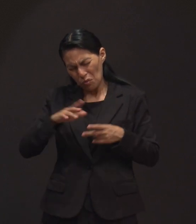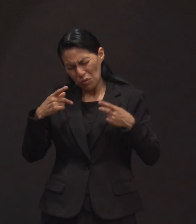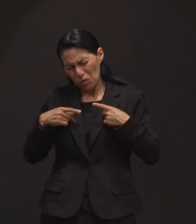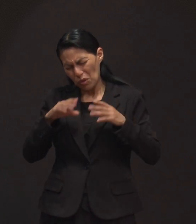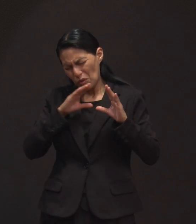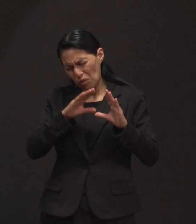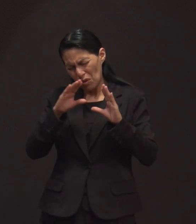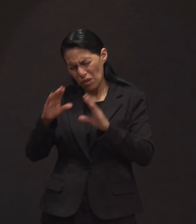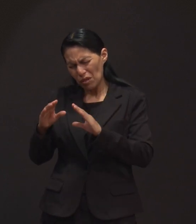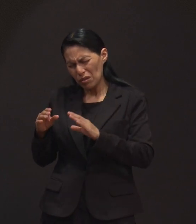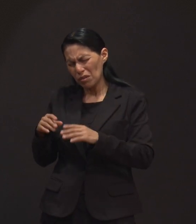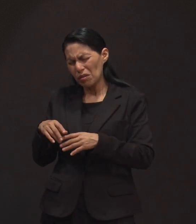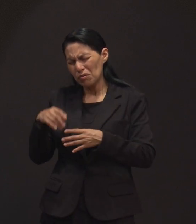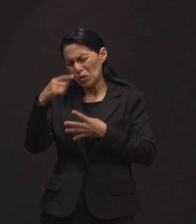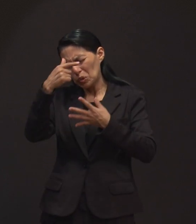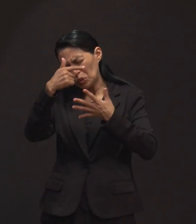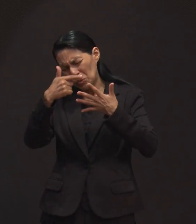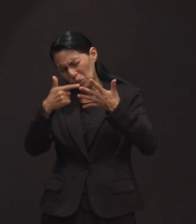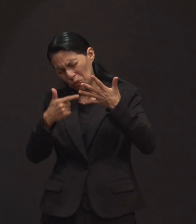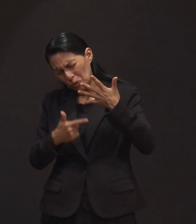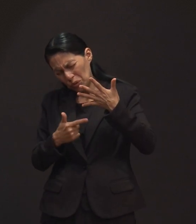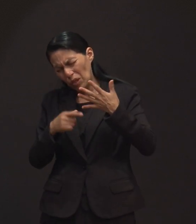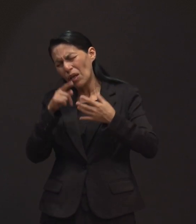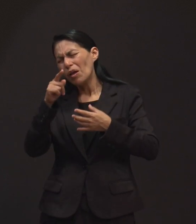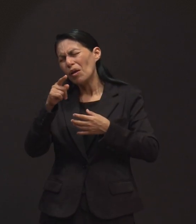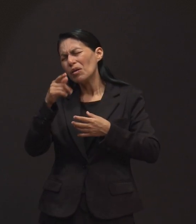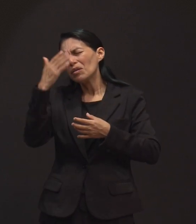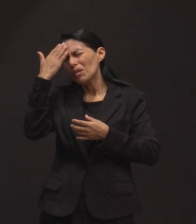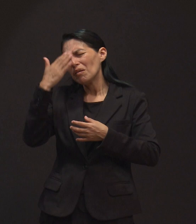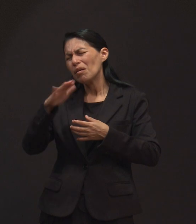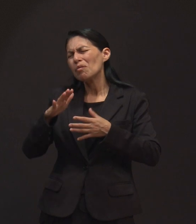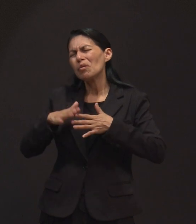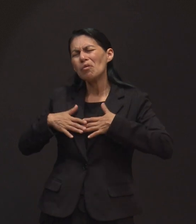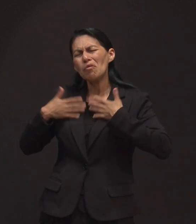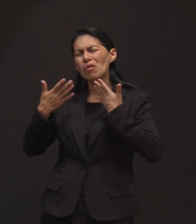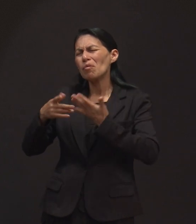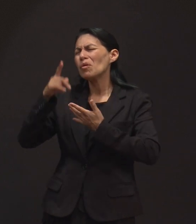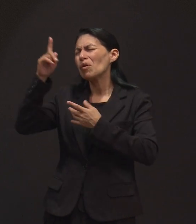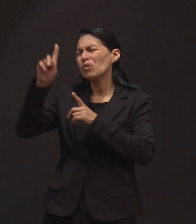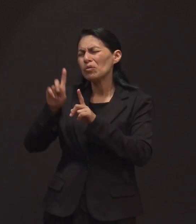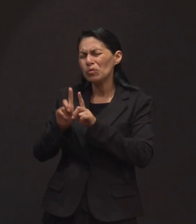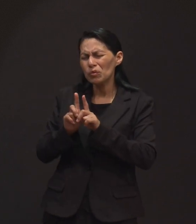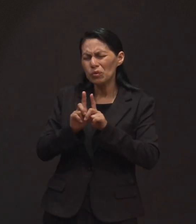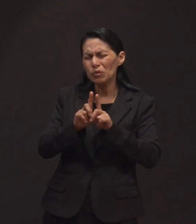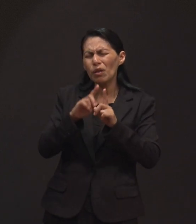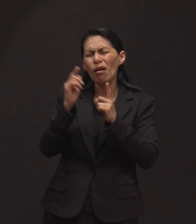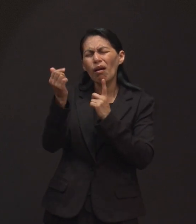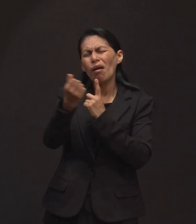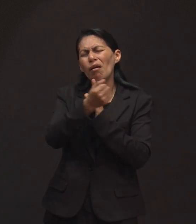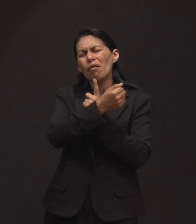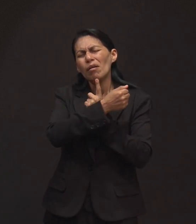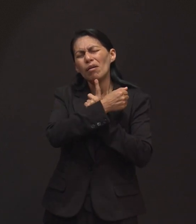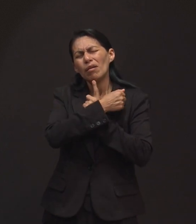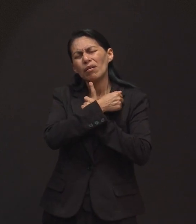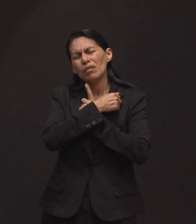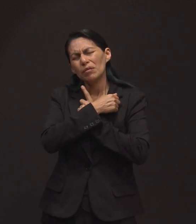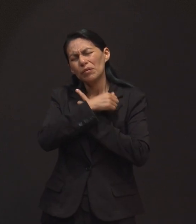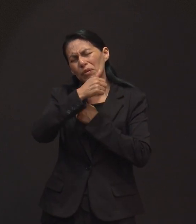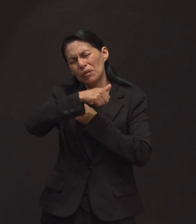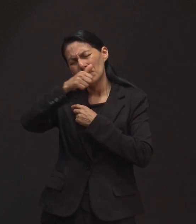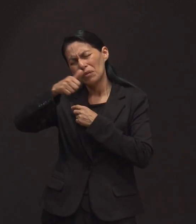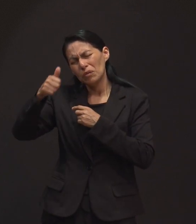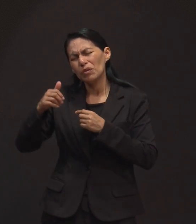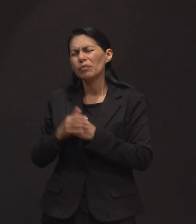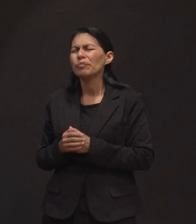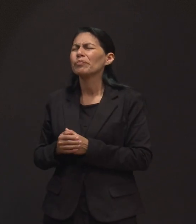pastor mencionó. Sabemos que tú estás con ellos abrazándole y te damos gracias por cada una de estas